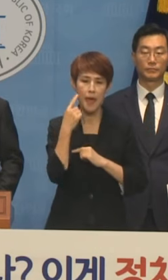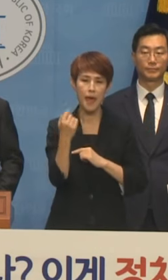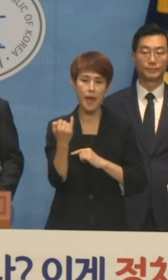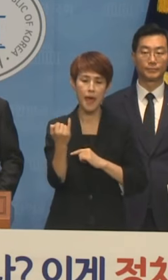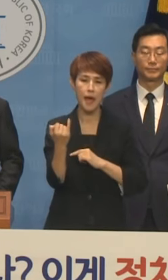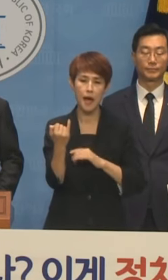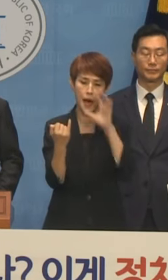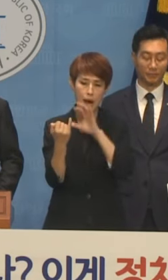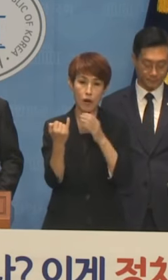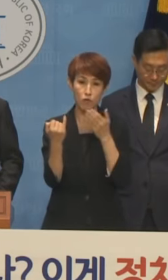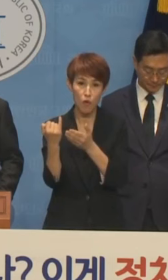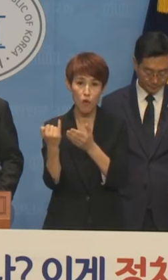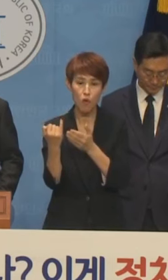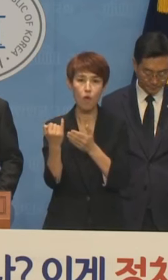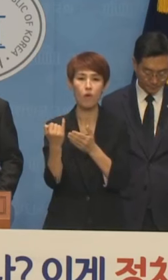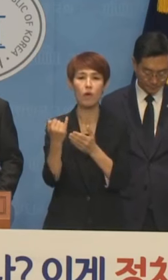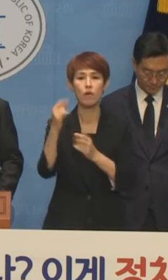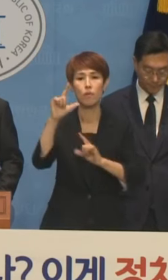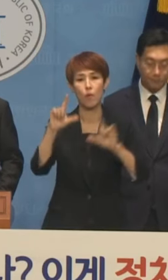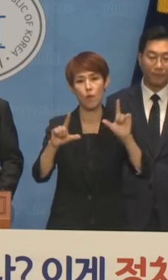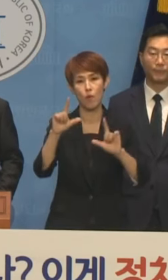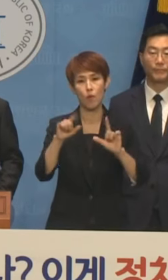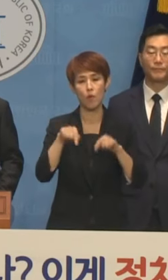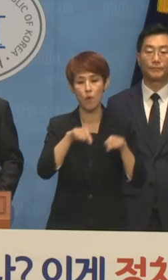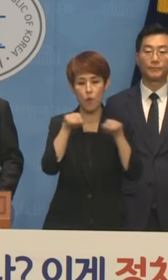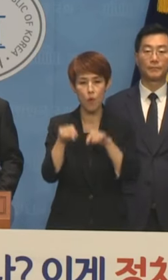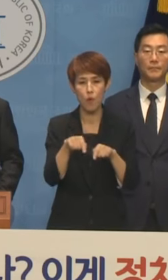회유 공작을 했었던 정황이 담겼던 녹취